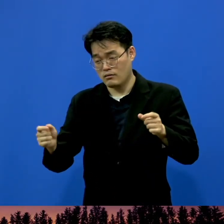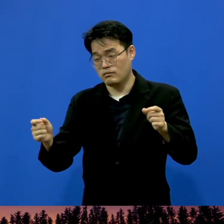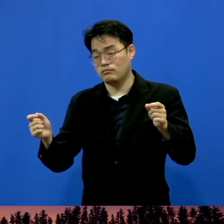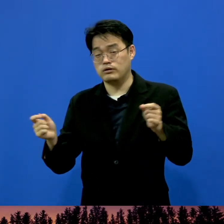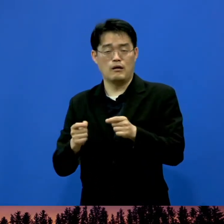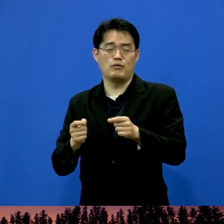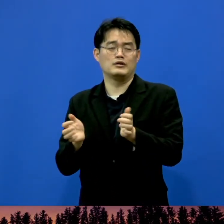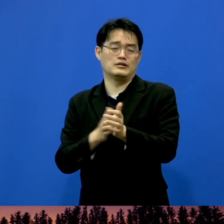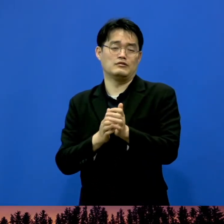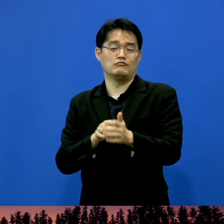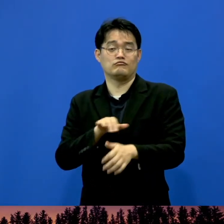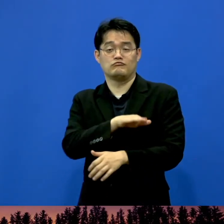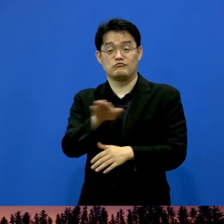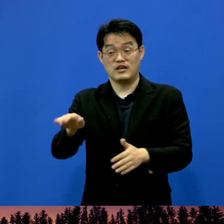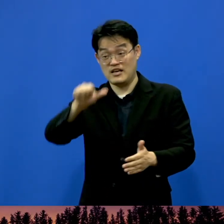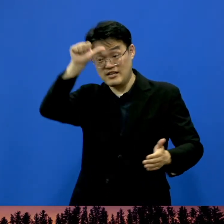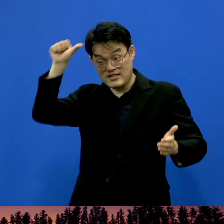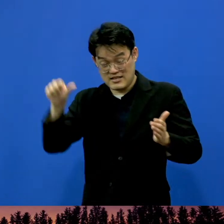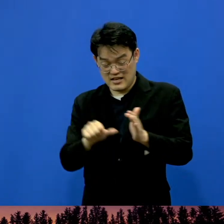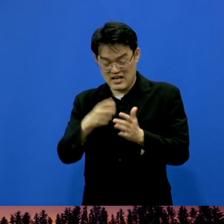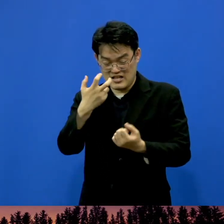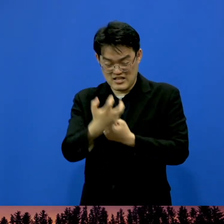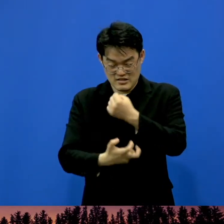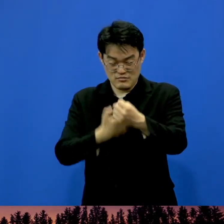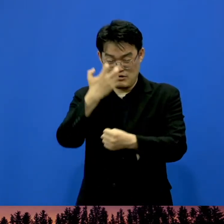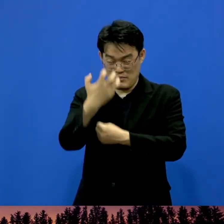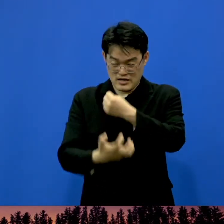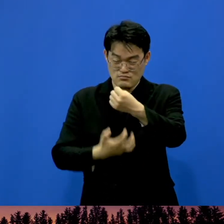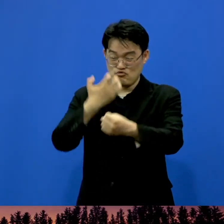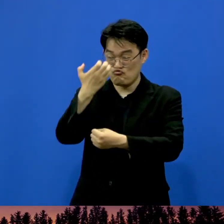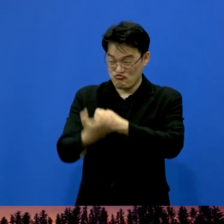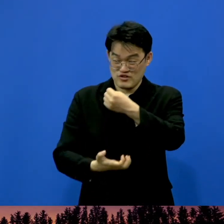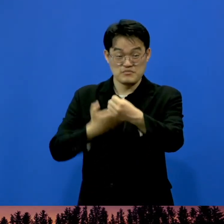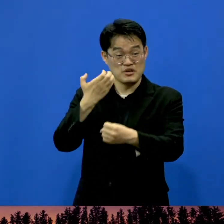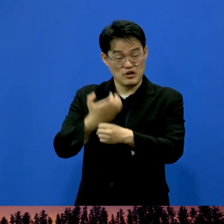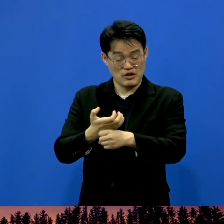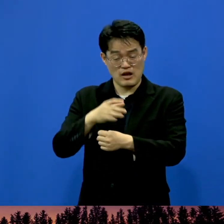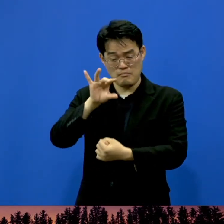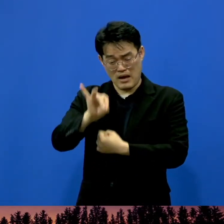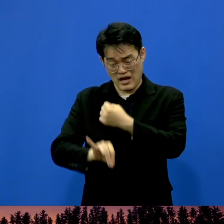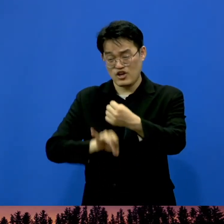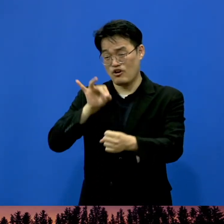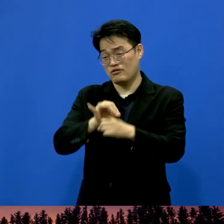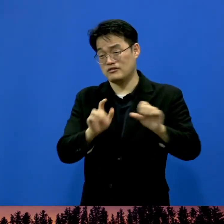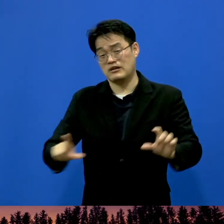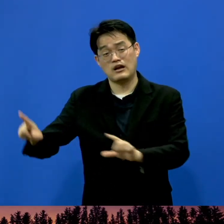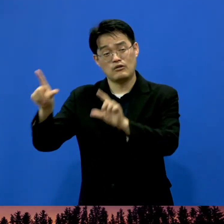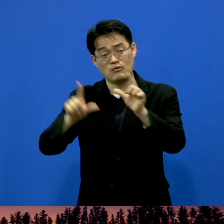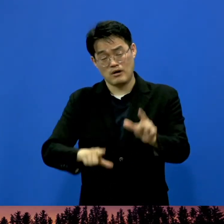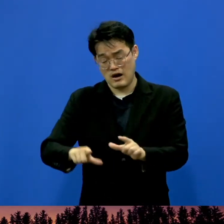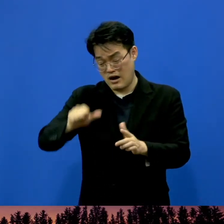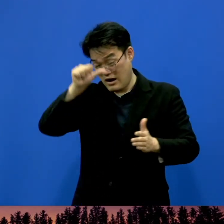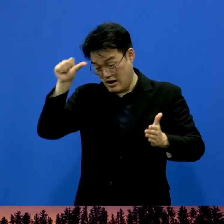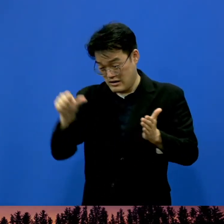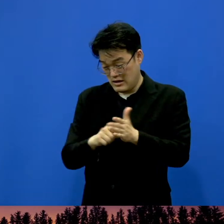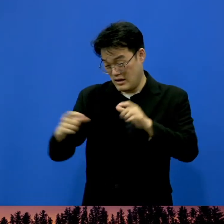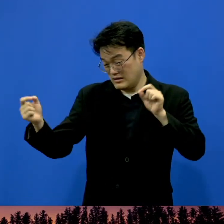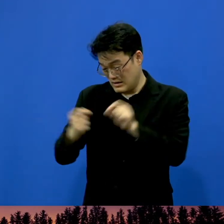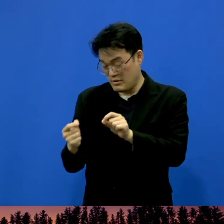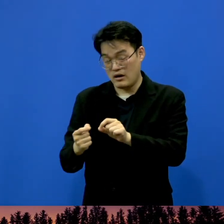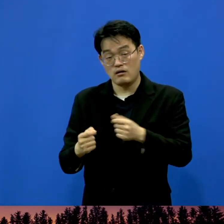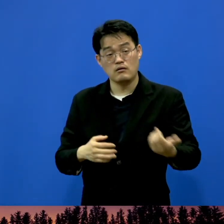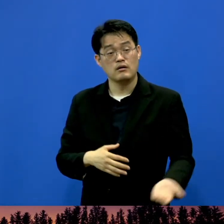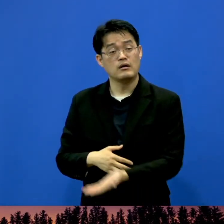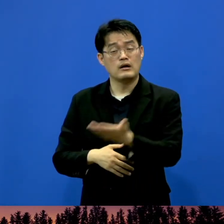뭐 70년, 80년, 90년, 요즘 100세까지 살아도 굉장히 짧아요. 연세 많으신 분들이 물어보면